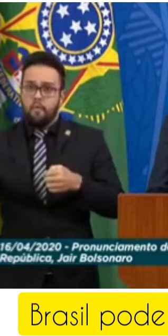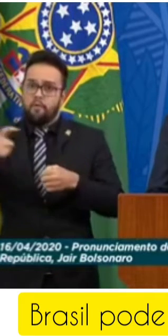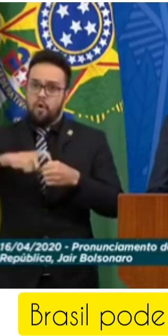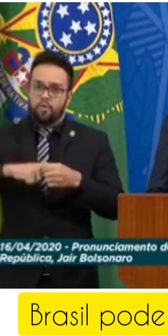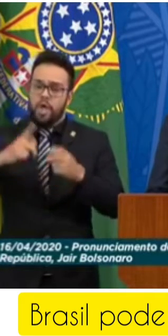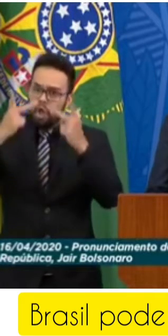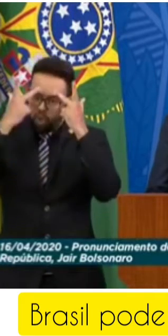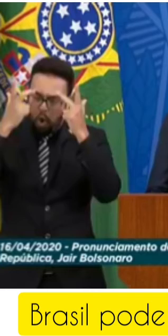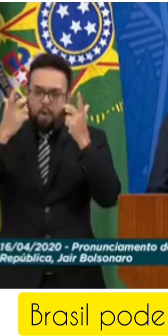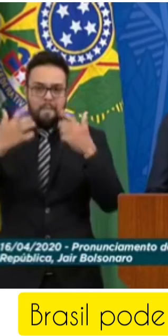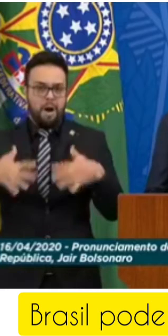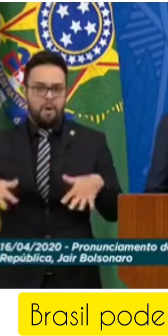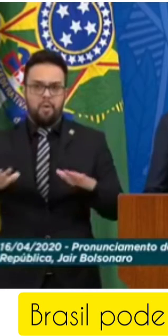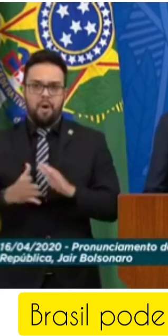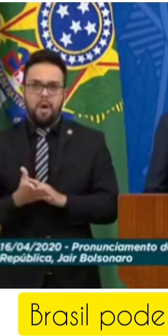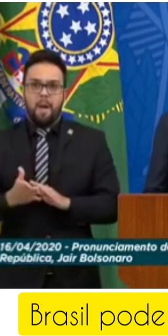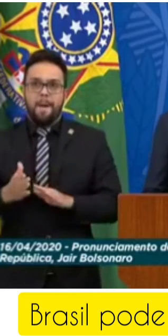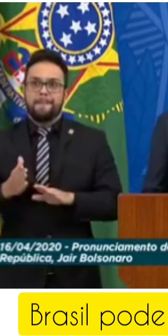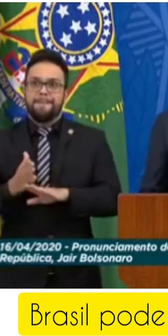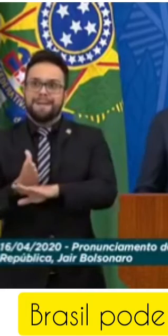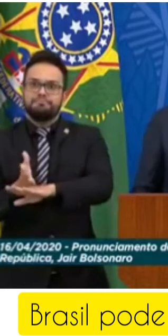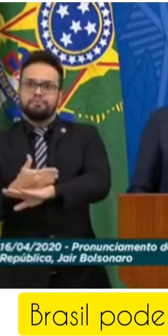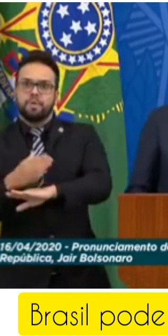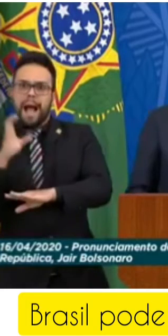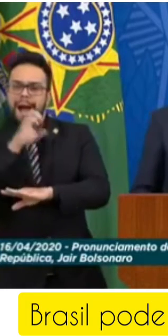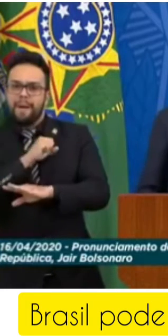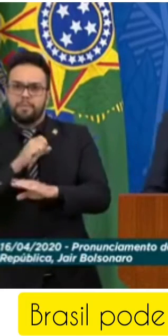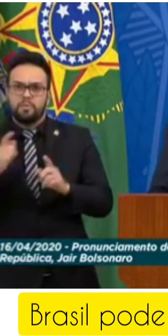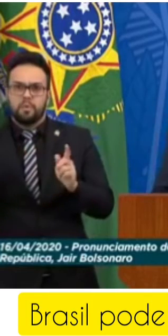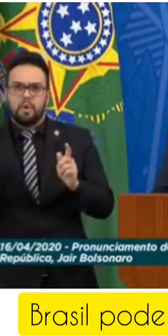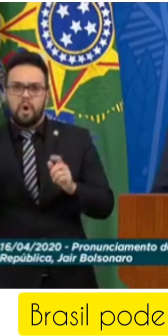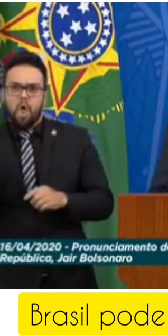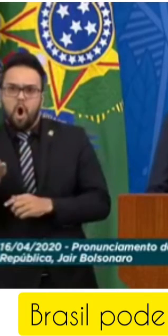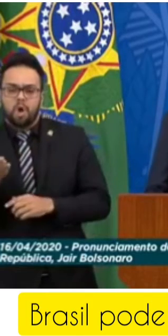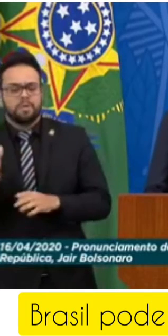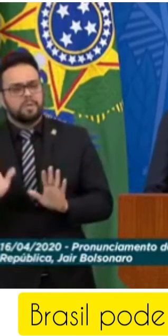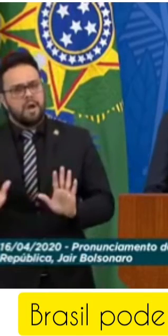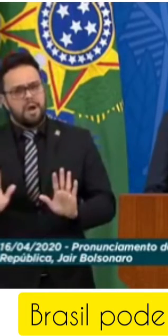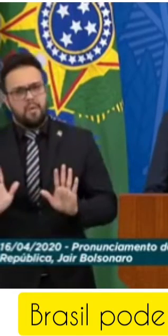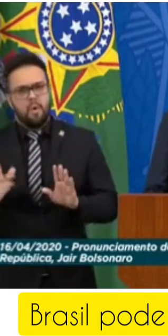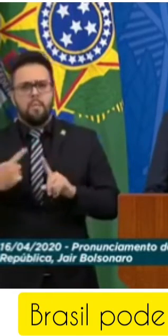à normalidade. Não o mais rápido possível, conversado com o Dr. Nelson.